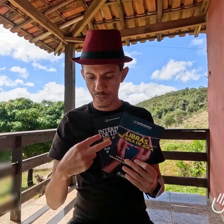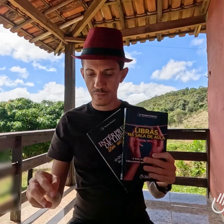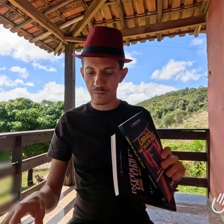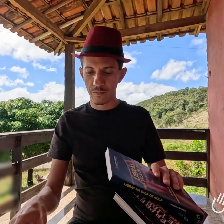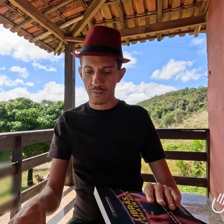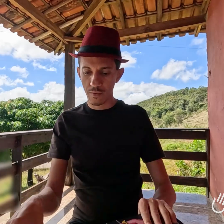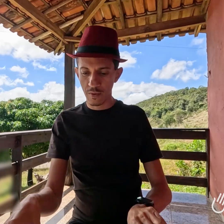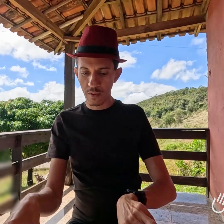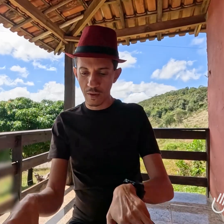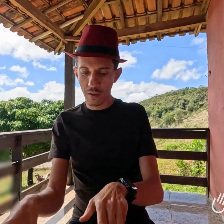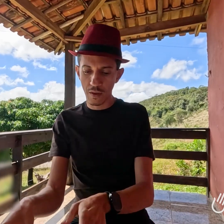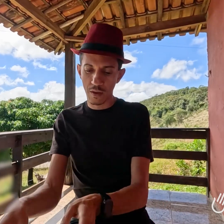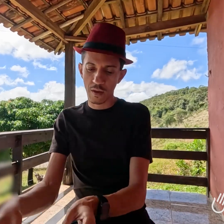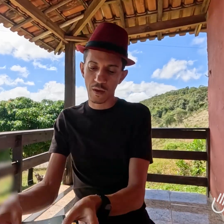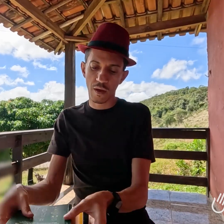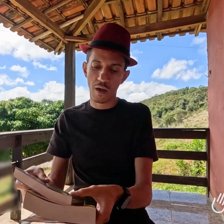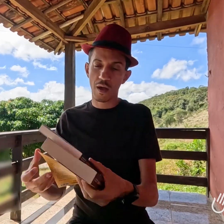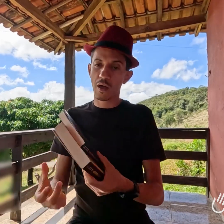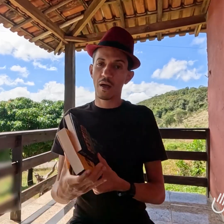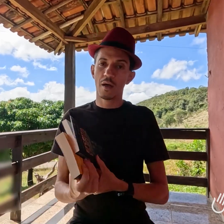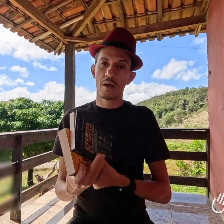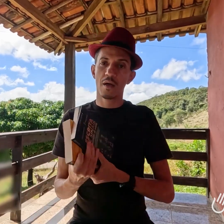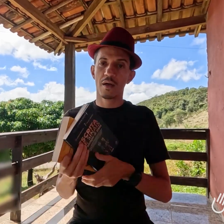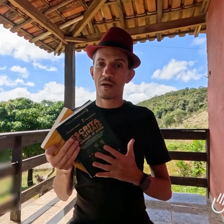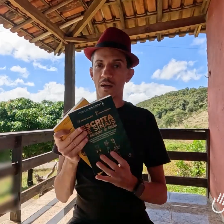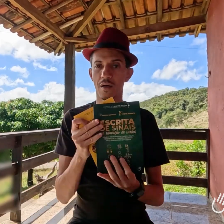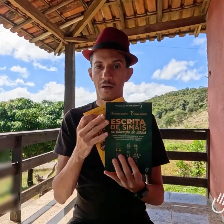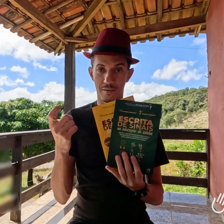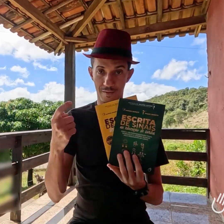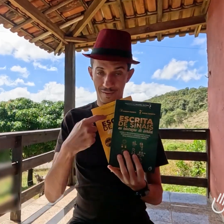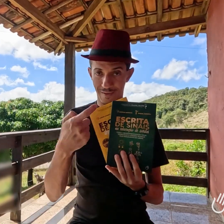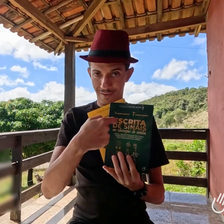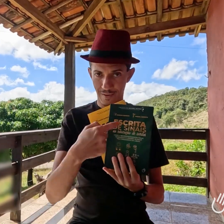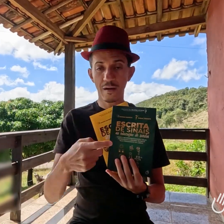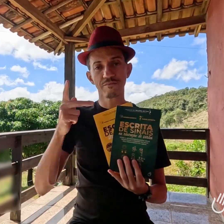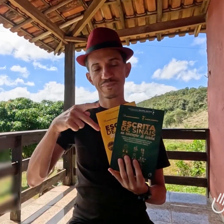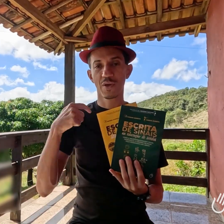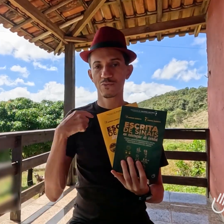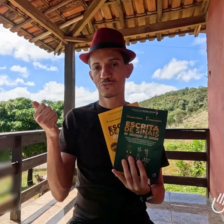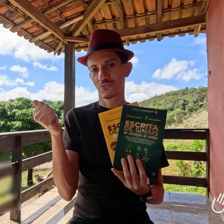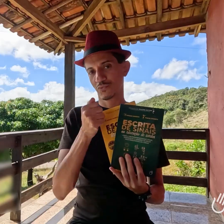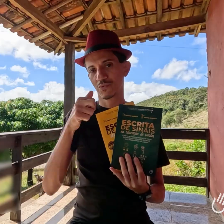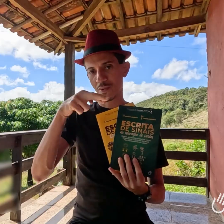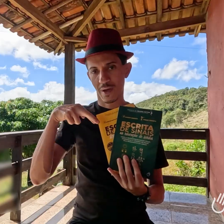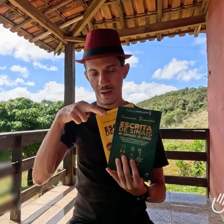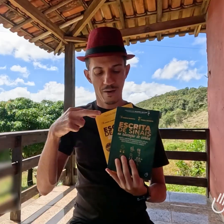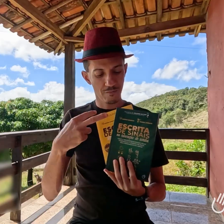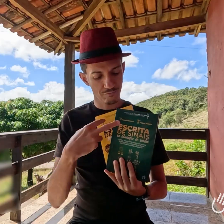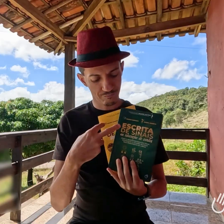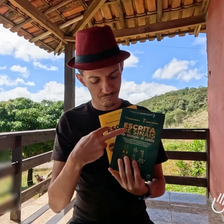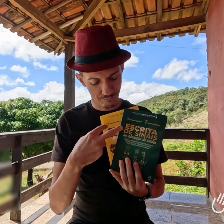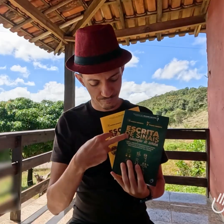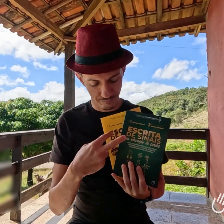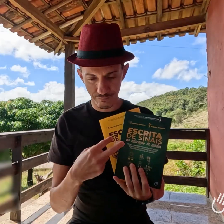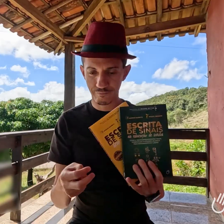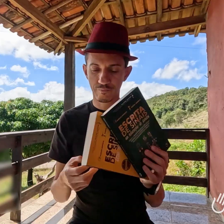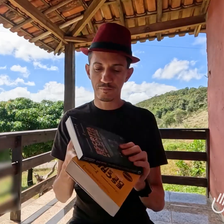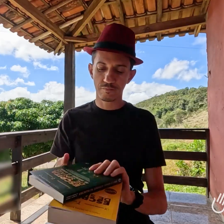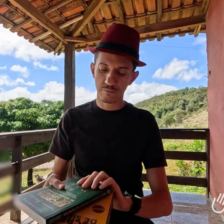Sinais, Intérprete de Libras Sem Mistérios e Libras na Sala de Aula, são de autoria minha, e esses outros dois, Escrita de Sinais Sem Mistérios, Escrita de Sinais na Educação de